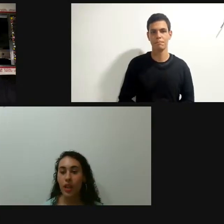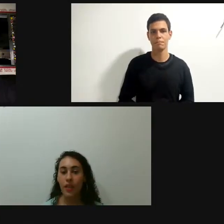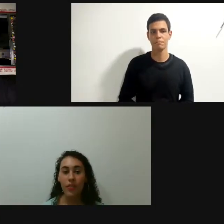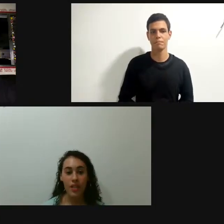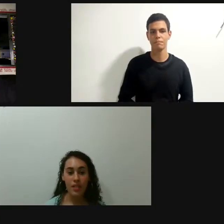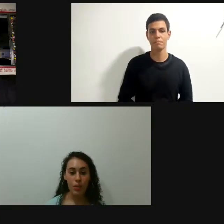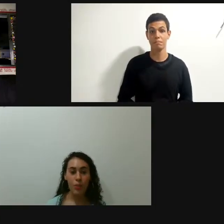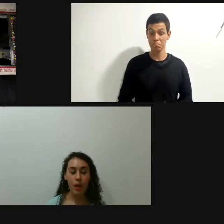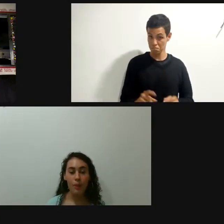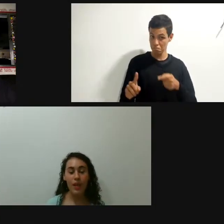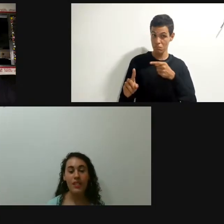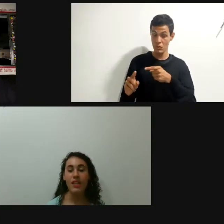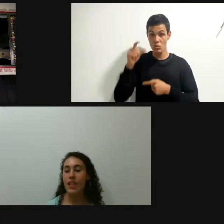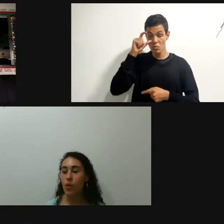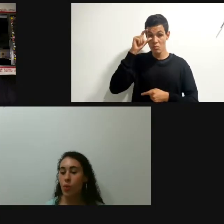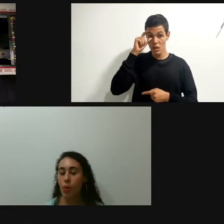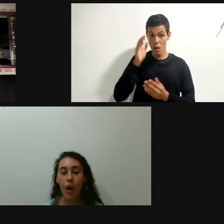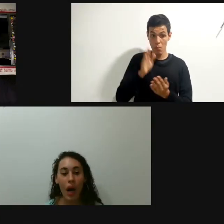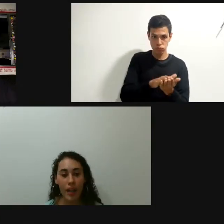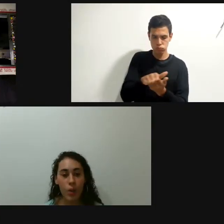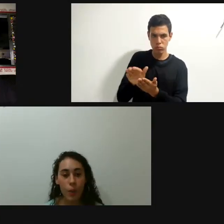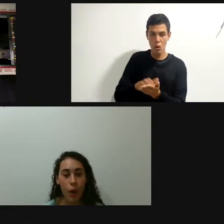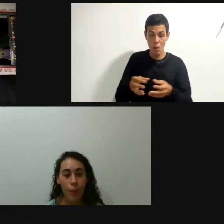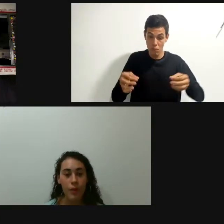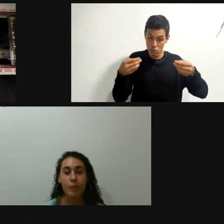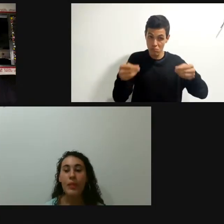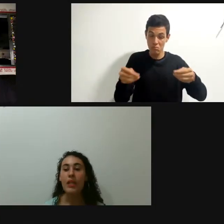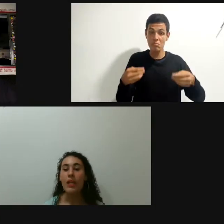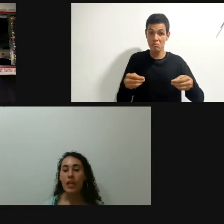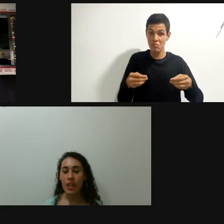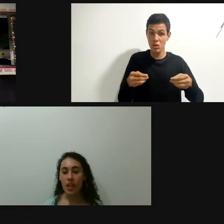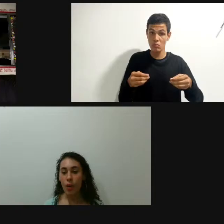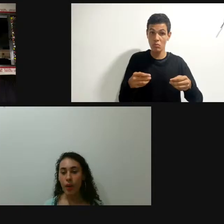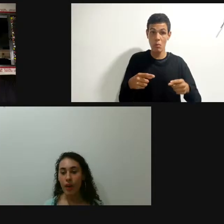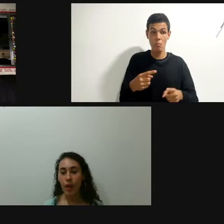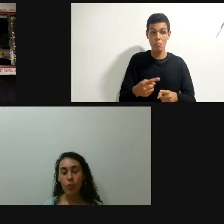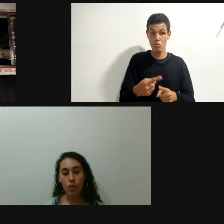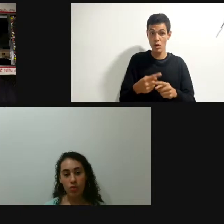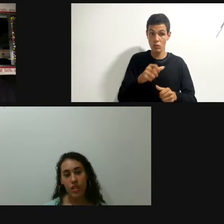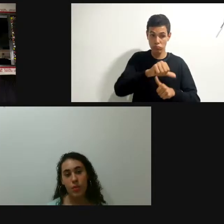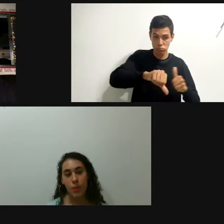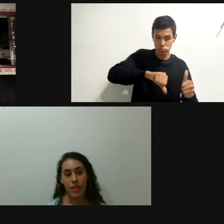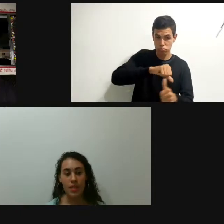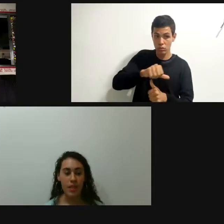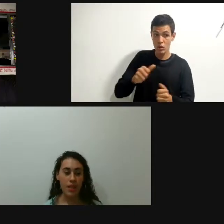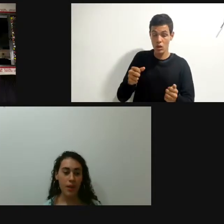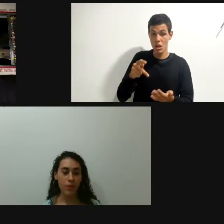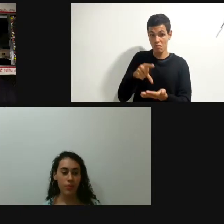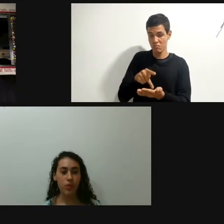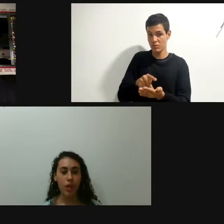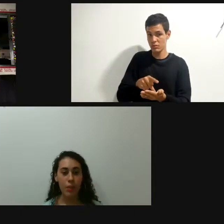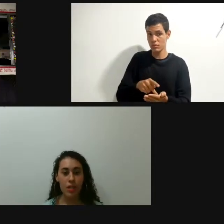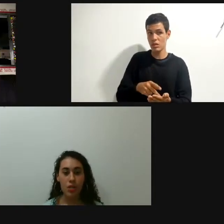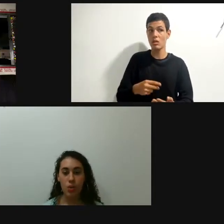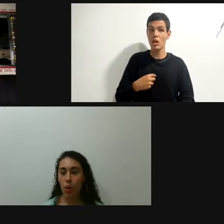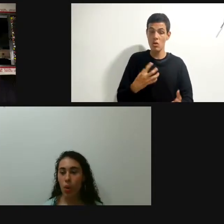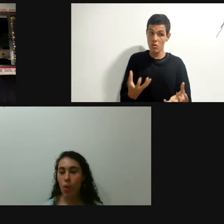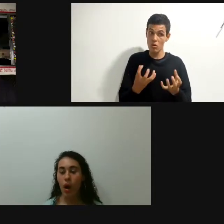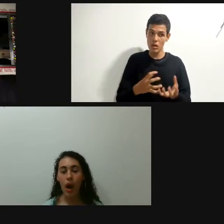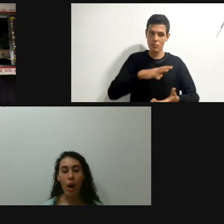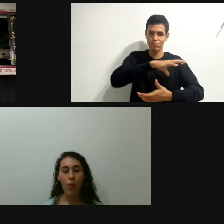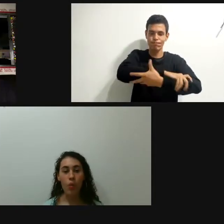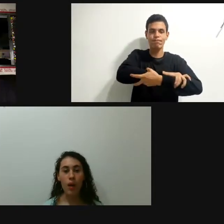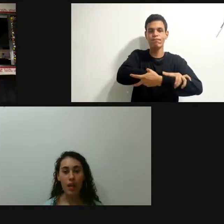físico, porque ele fez uma parceria com a New Pop. E eu quero muito fazer uma parceria futuramente